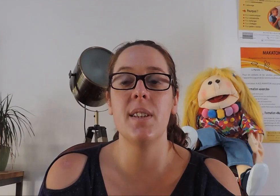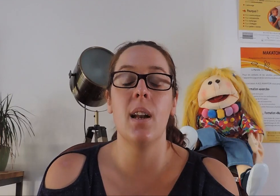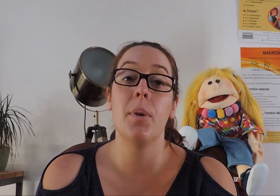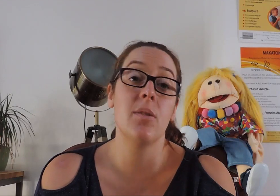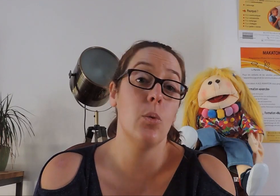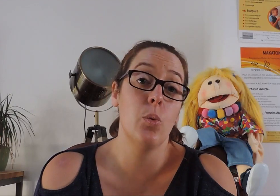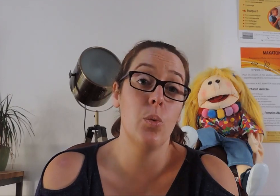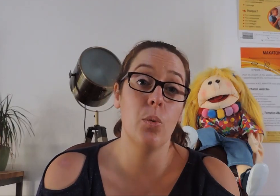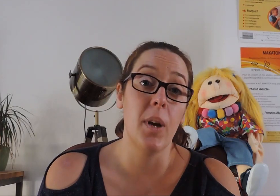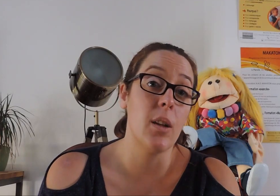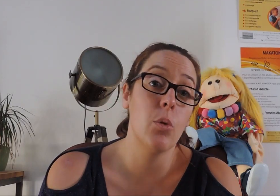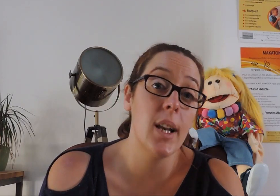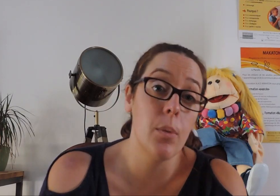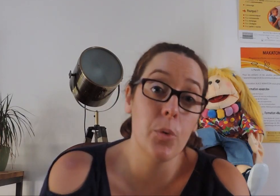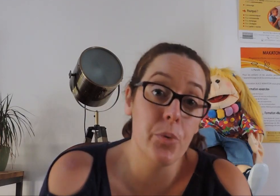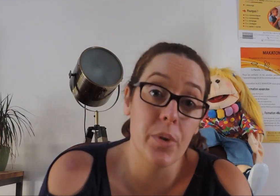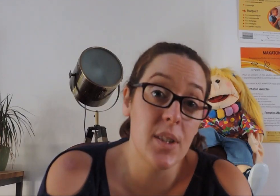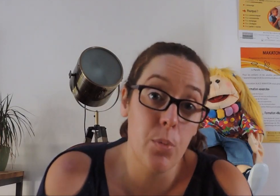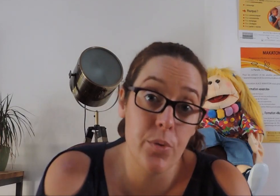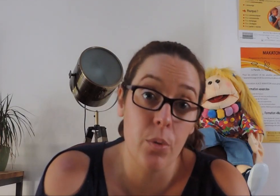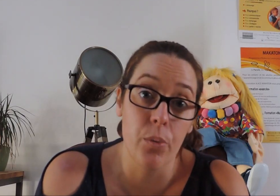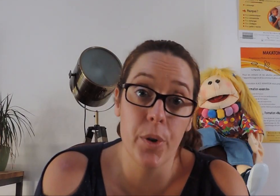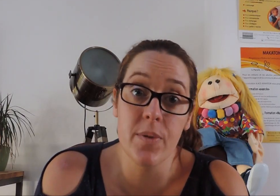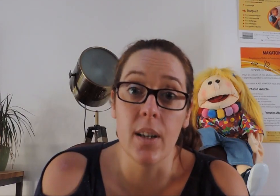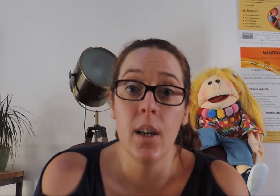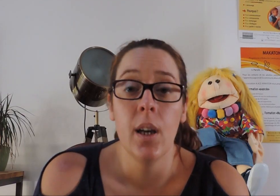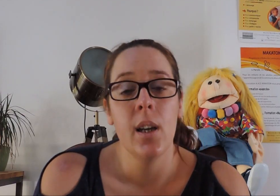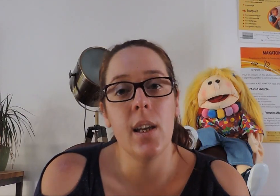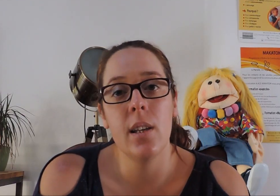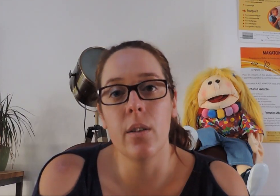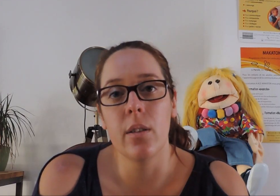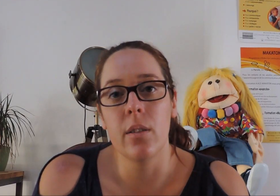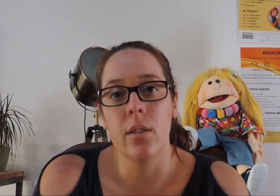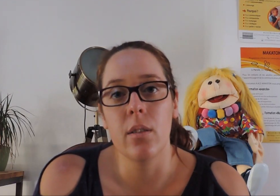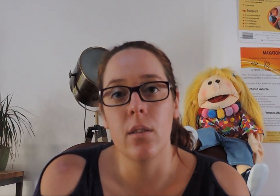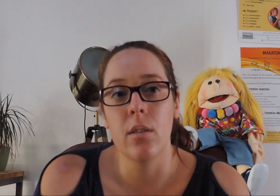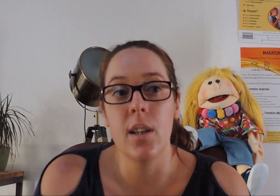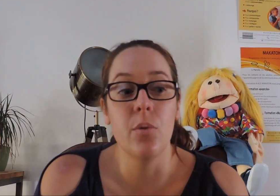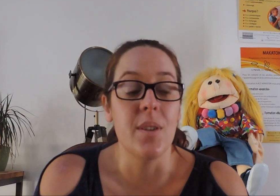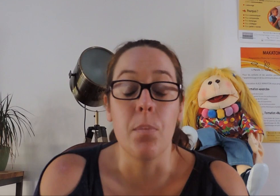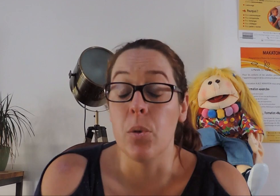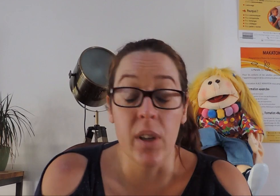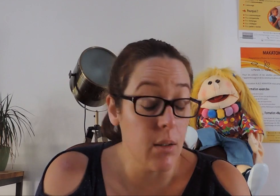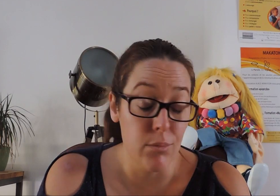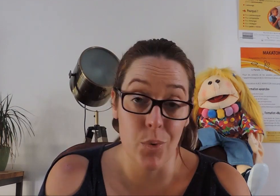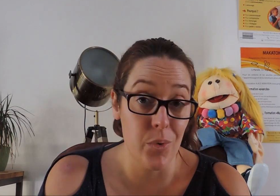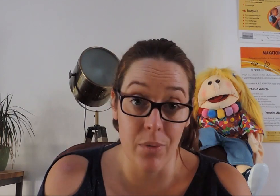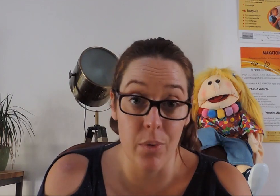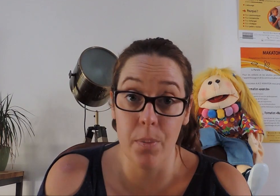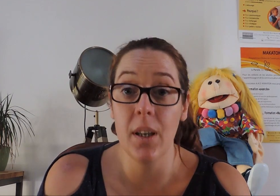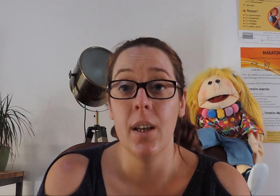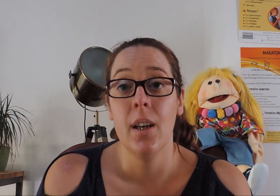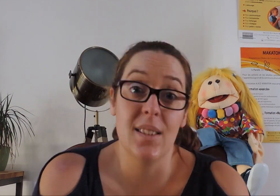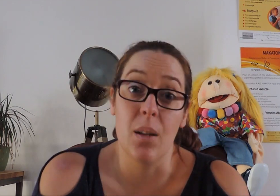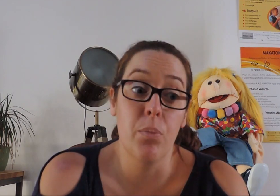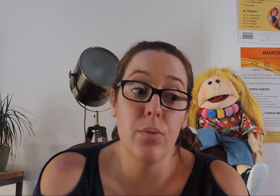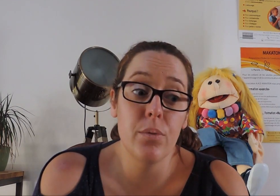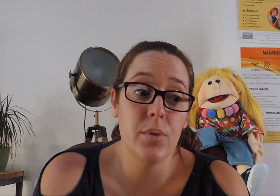aussi à la personne de clairement se sentir plus en confiance et et de s'épanouir de se développer c'est ce qui est plus